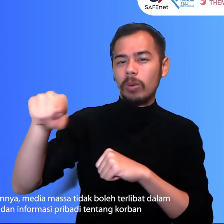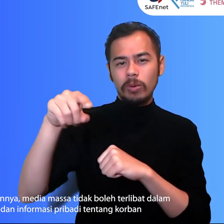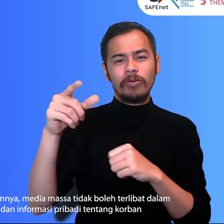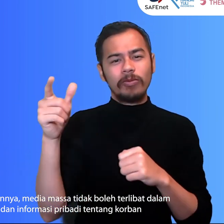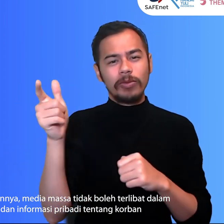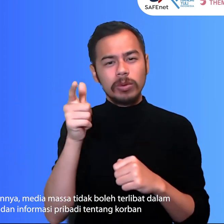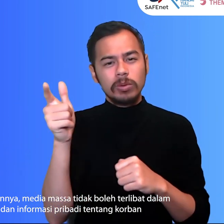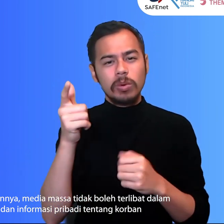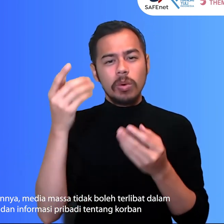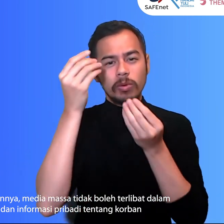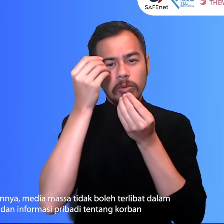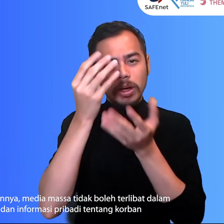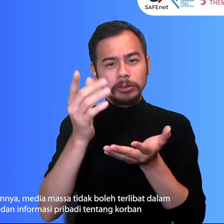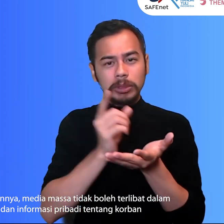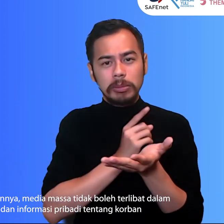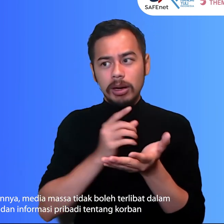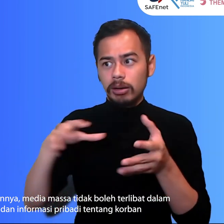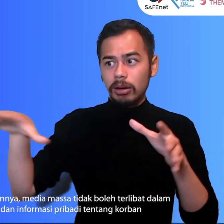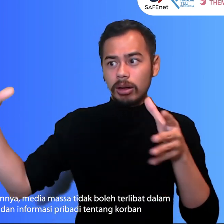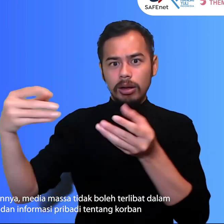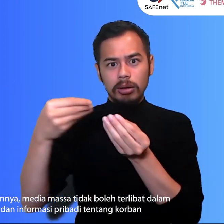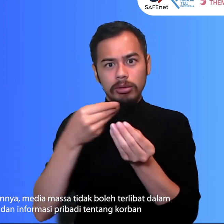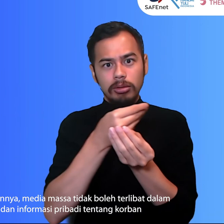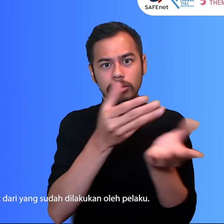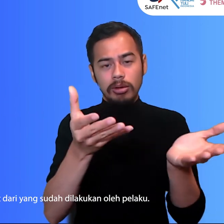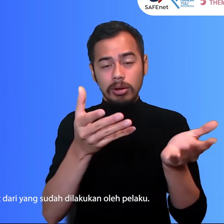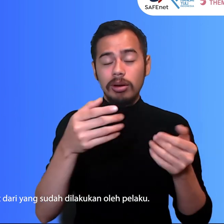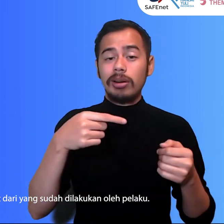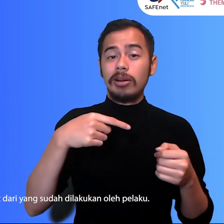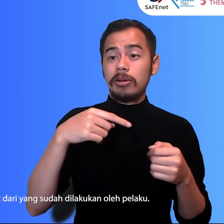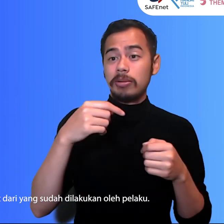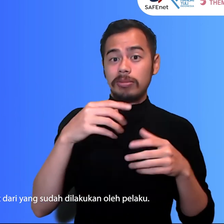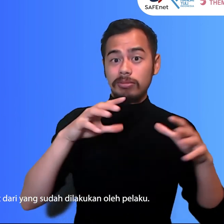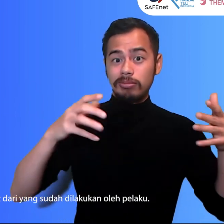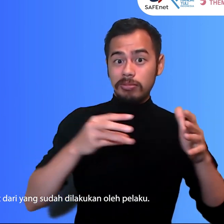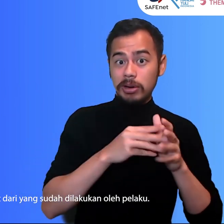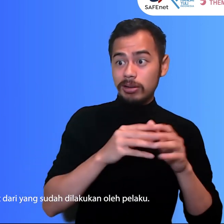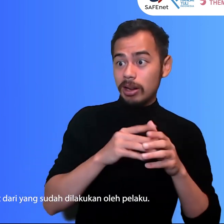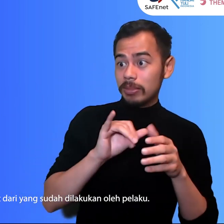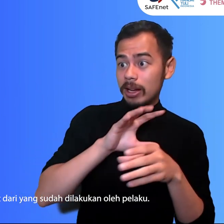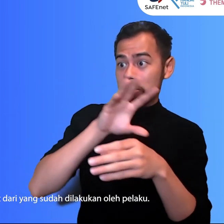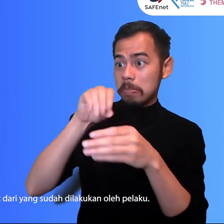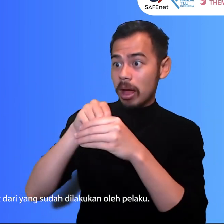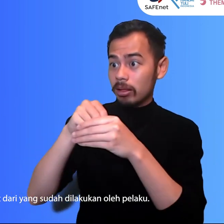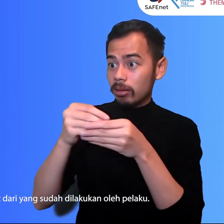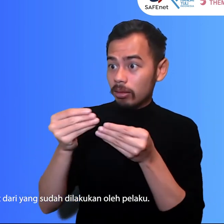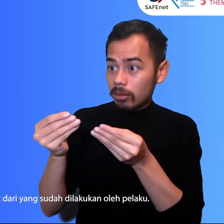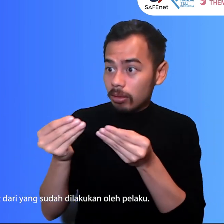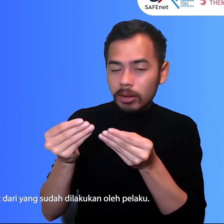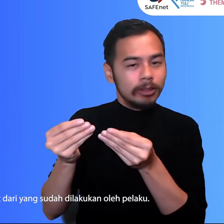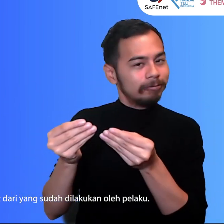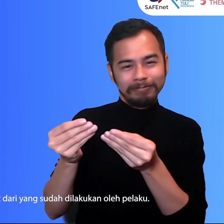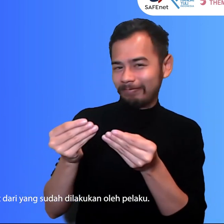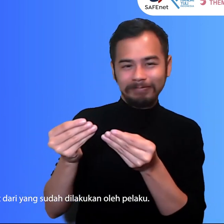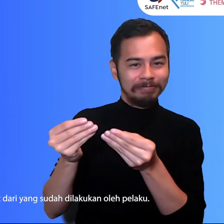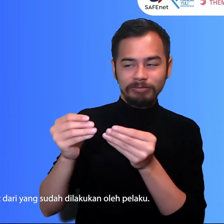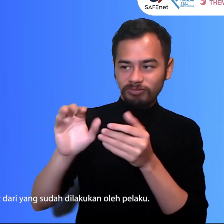dan Informasi pribadi tentang korban atau penyintas lebih lanjut dari yang sudah dilakukan oleh pelaku